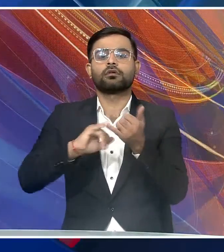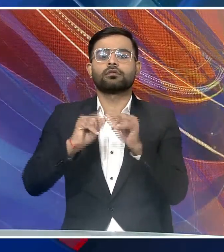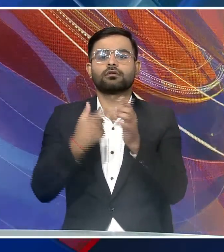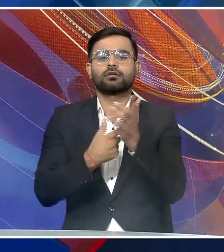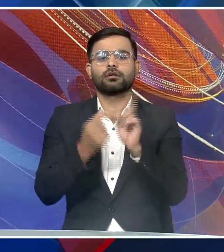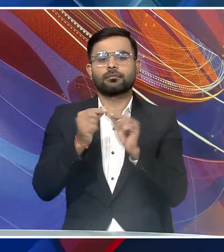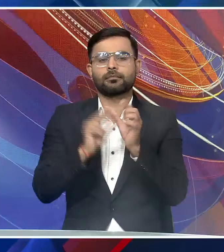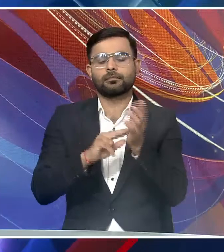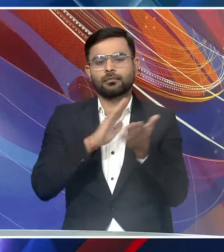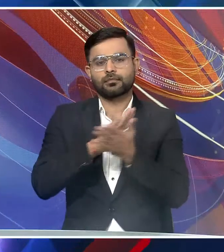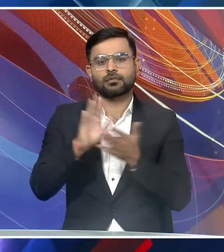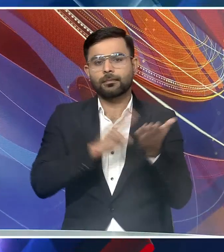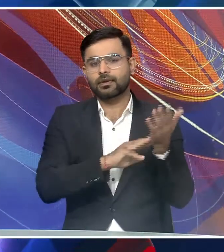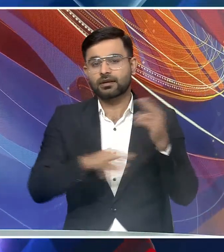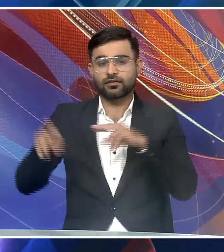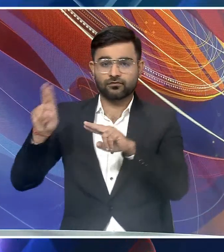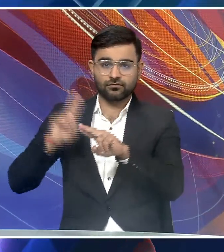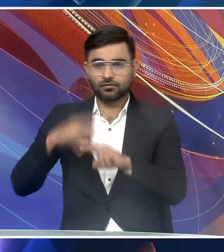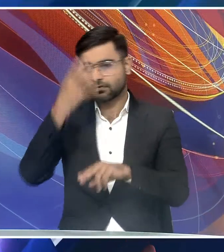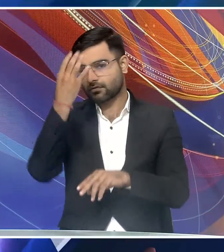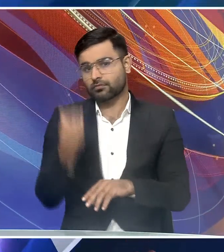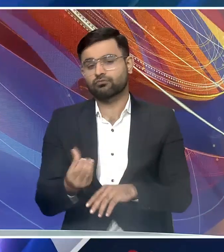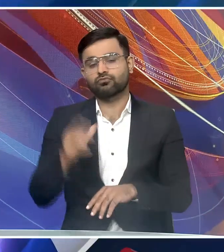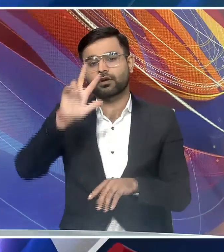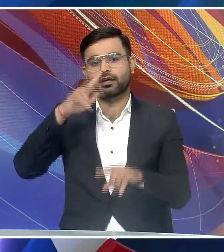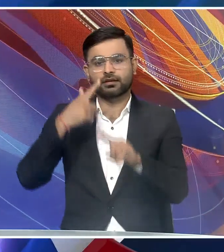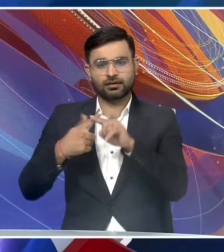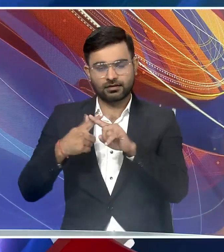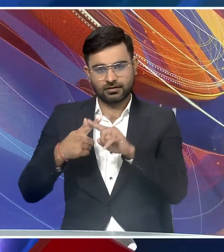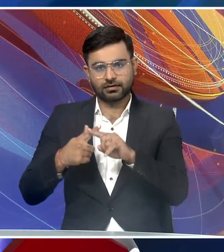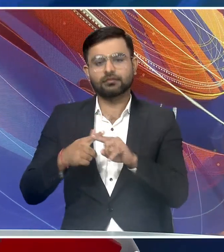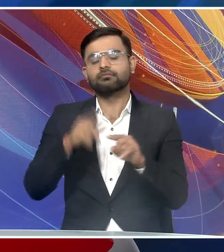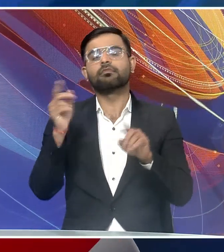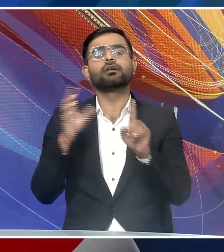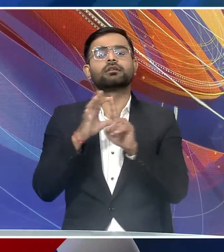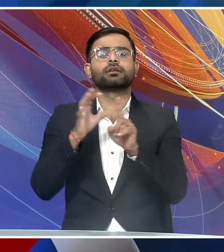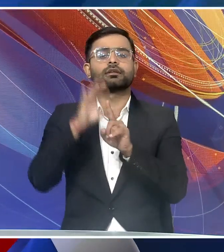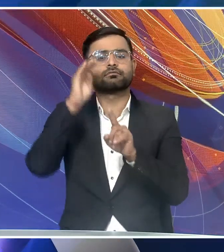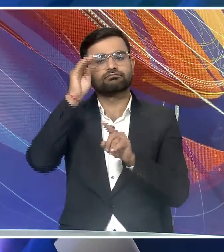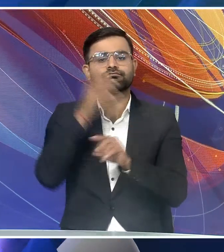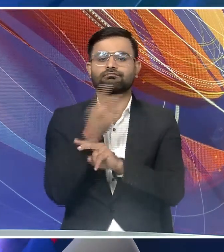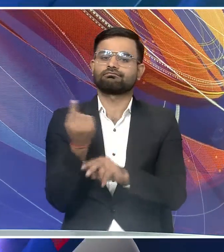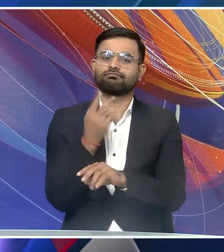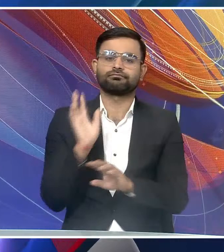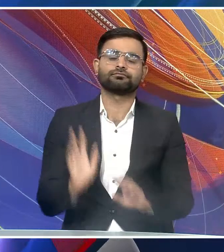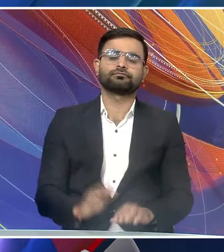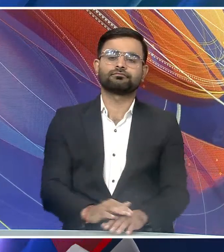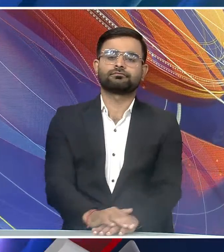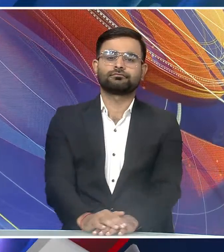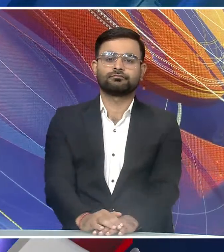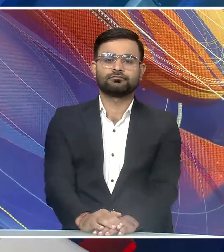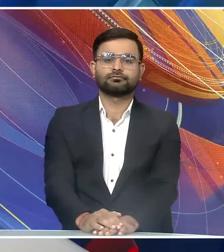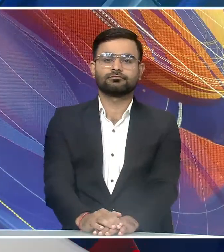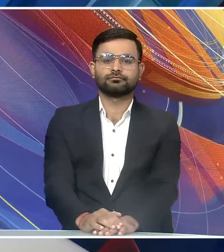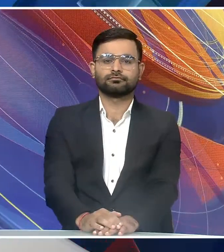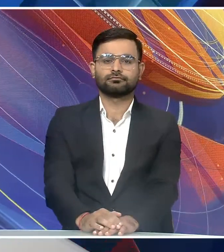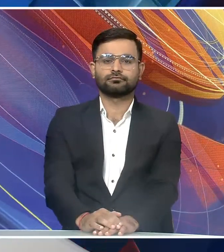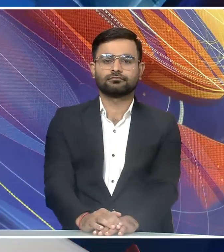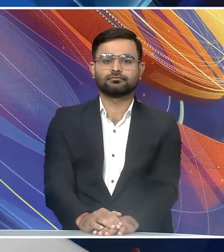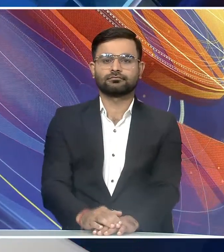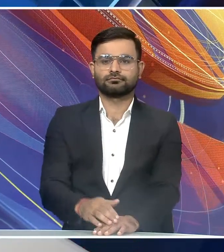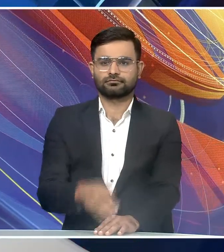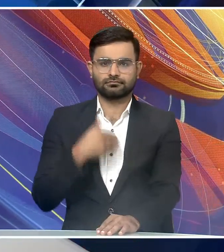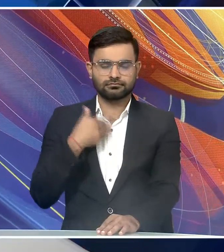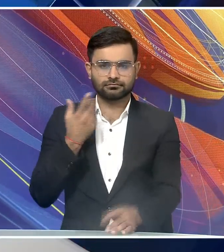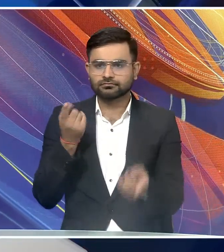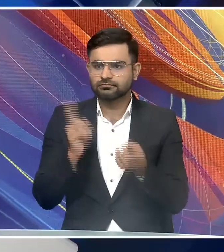सरपंच सोमवार से शुक्रवार रात 8:30 बजे सिर्फ डीडी नेशनल पर। शीघ्र अतिशीघ्र बताओ मुझे।